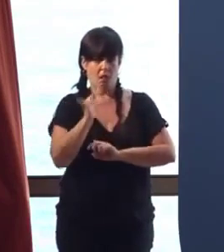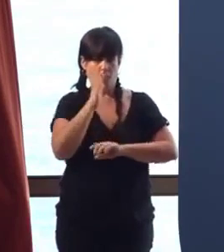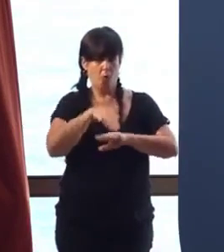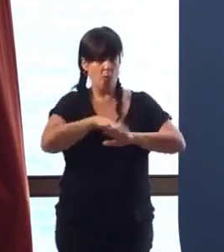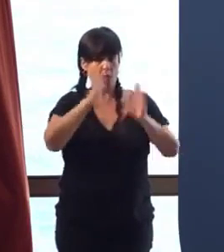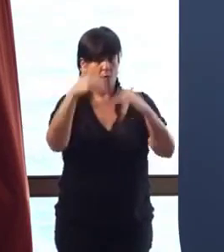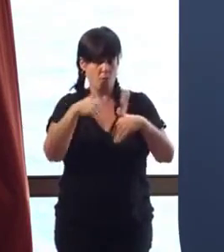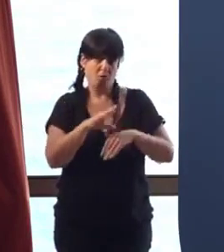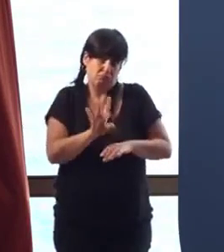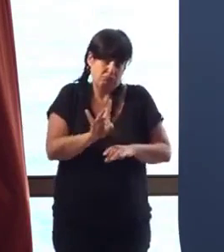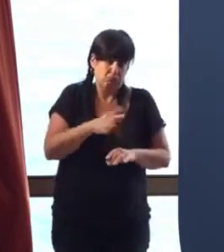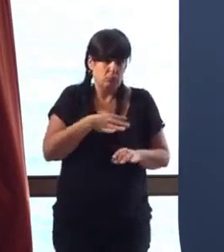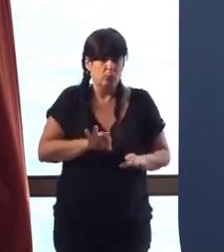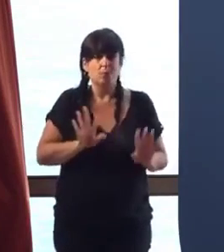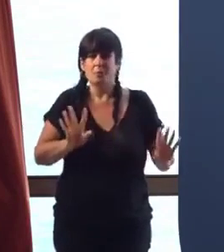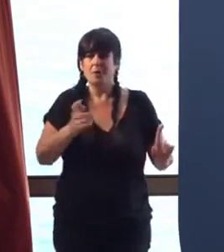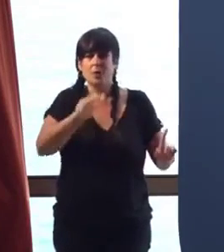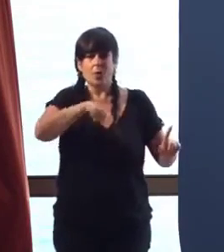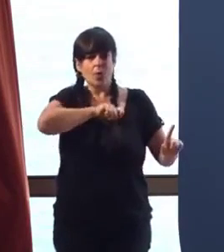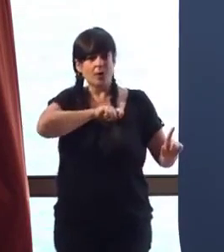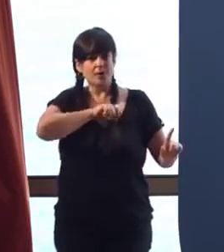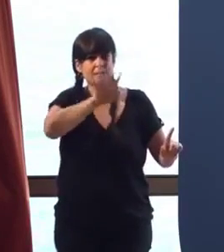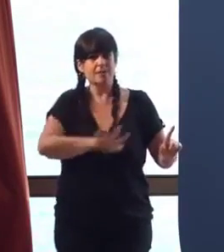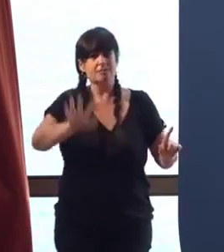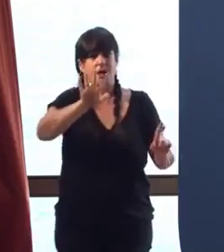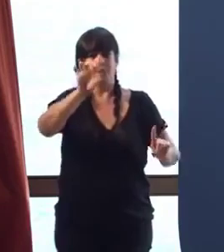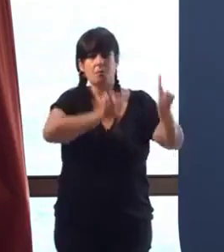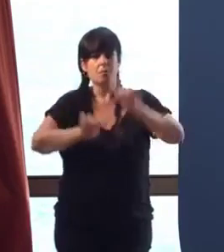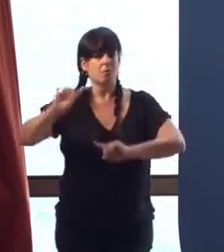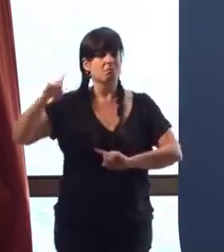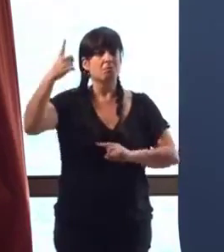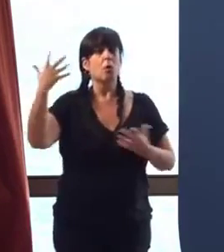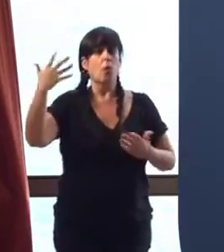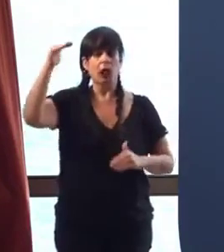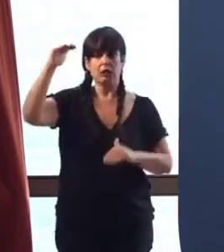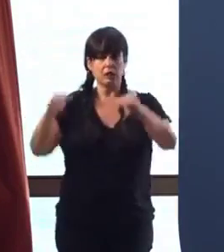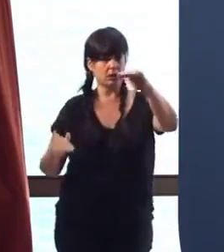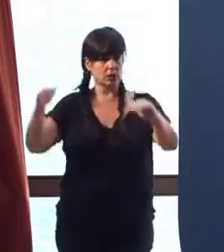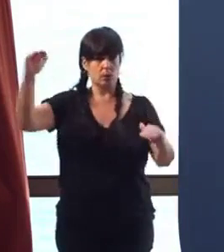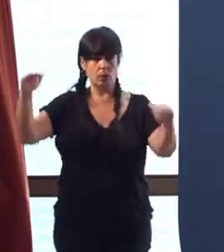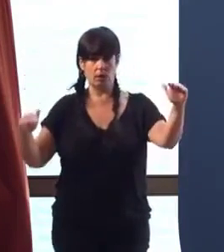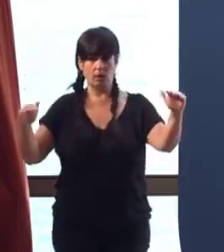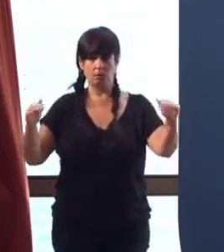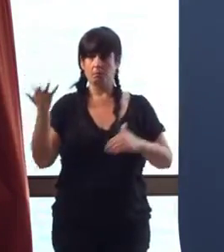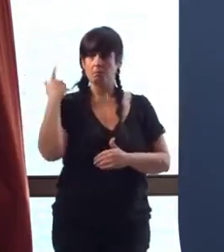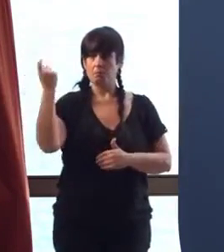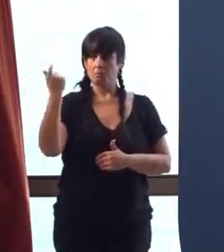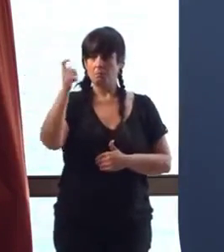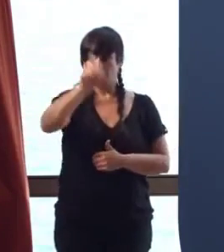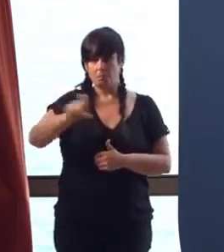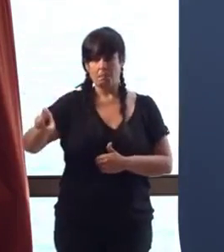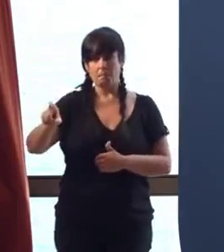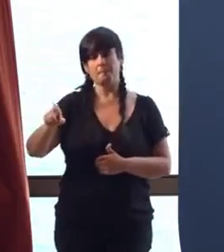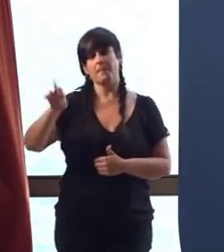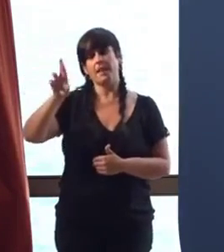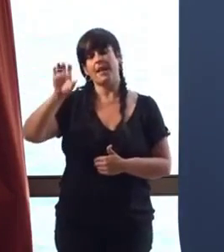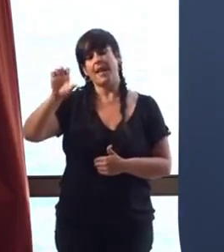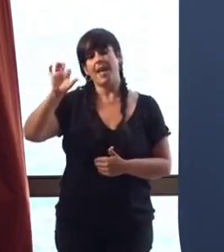problema fundamental de España es la desigualdad. Y el otro día escuchaba que algunos llamaban mentiroso a Ramón Espinar